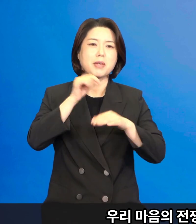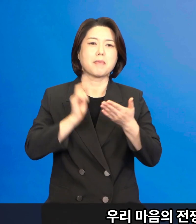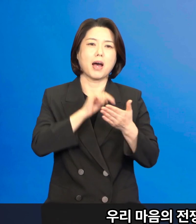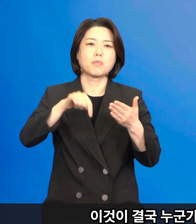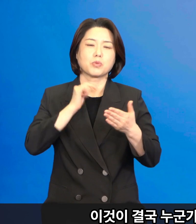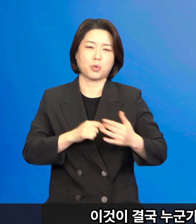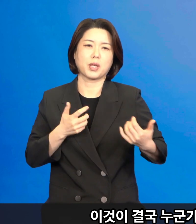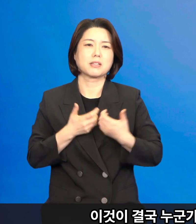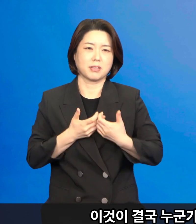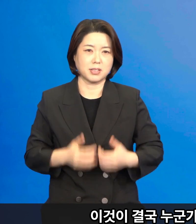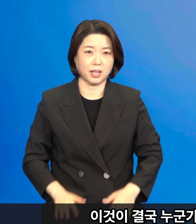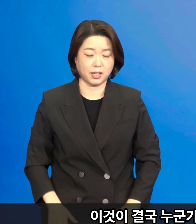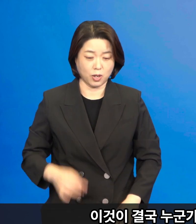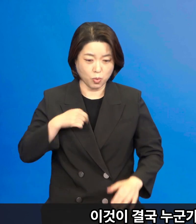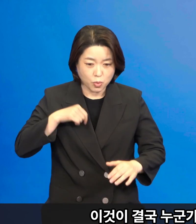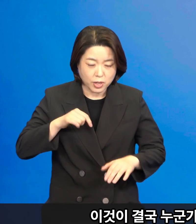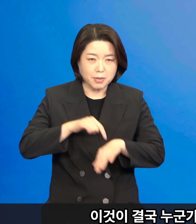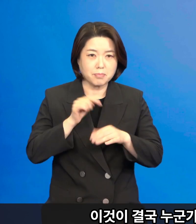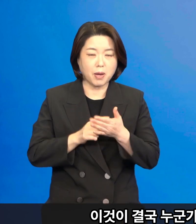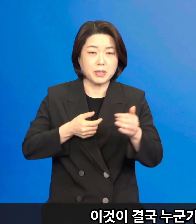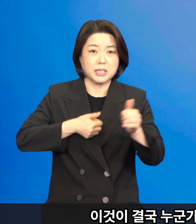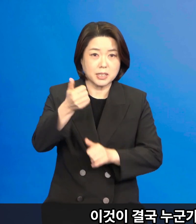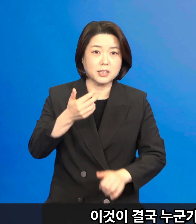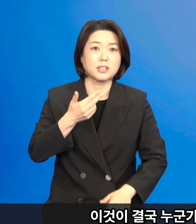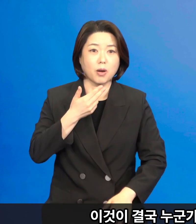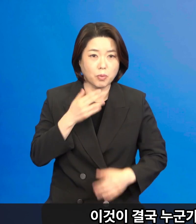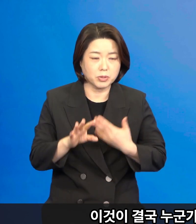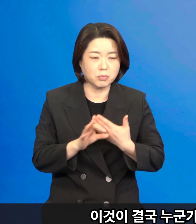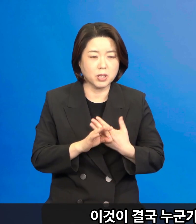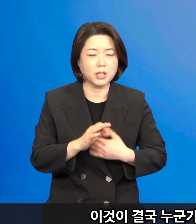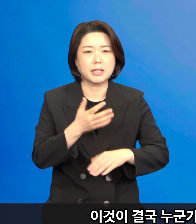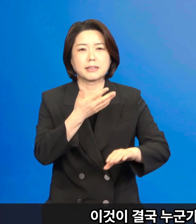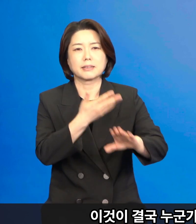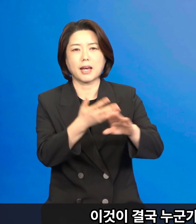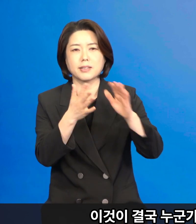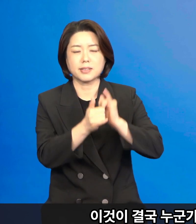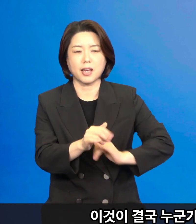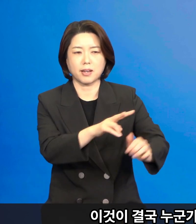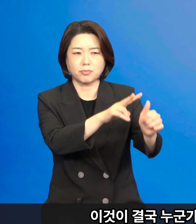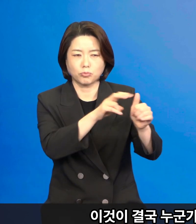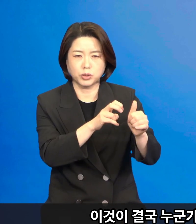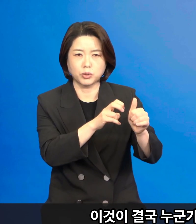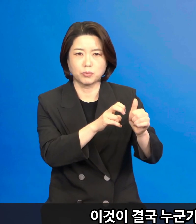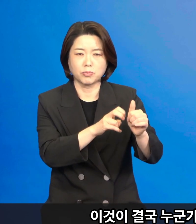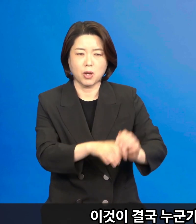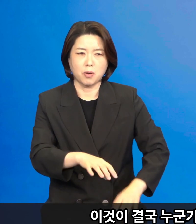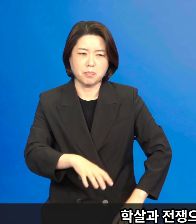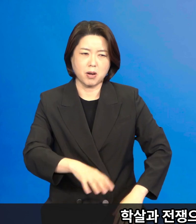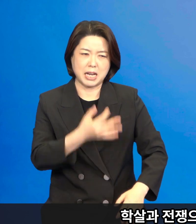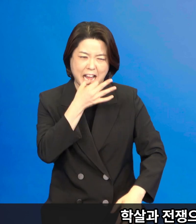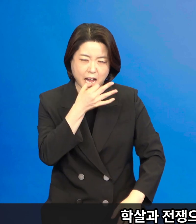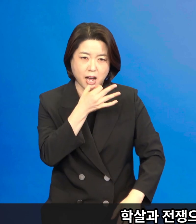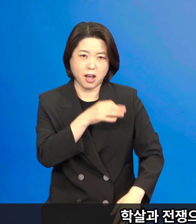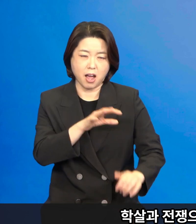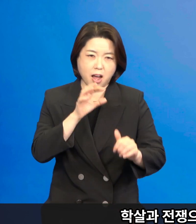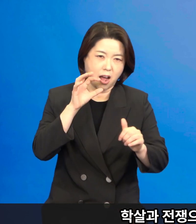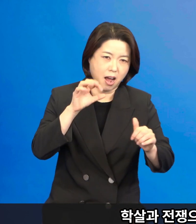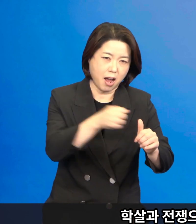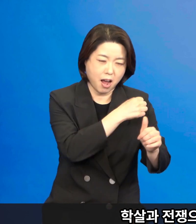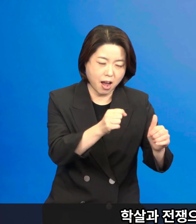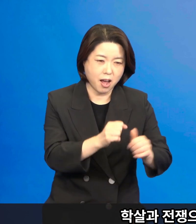승리하지 아니하면 이것이 결국 누군가를 향한 미움과 탐욕과 폭력과